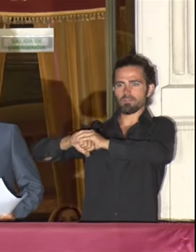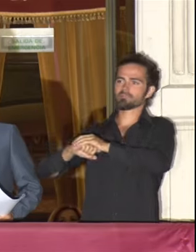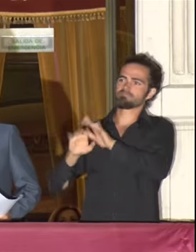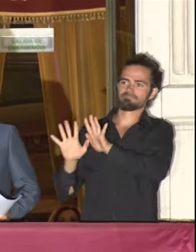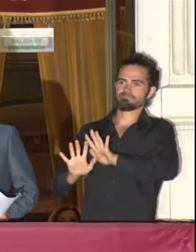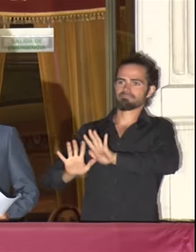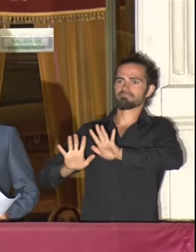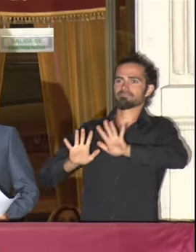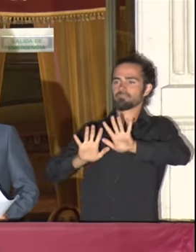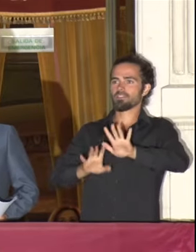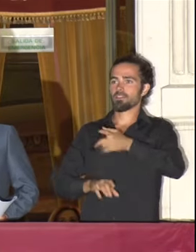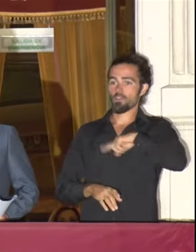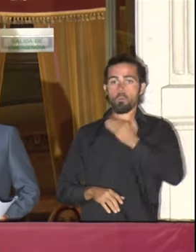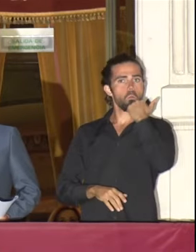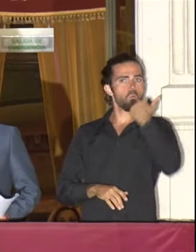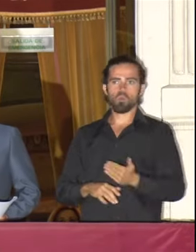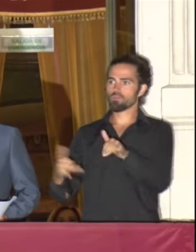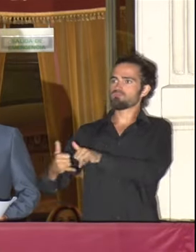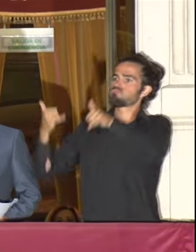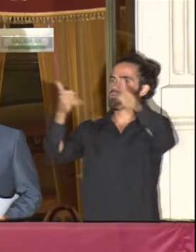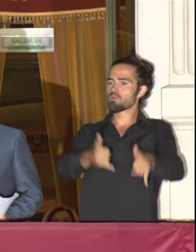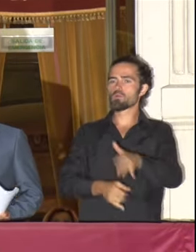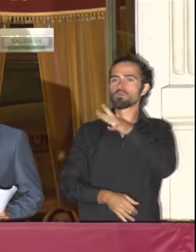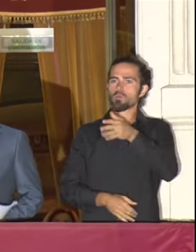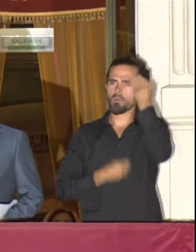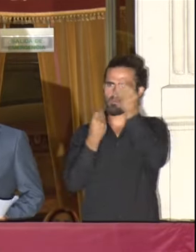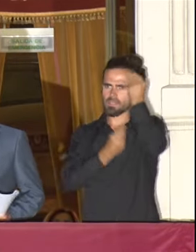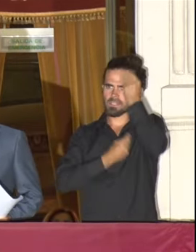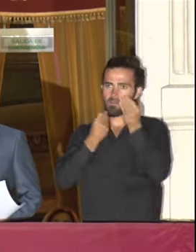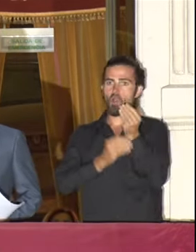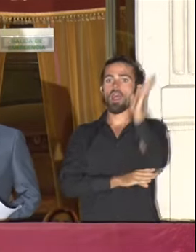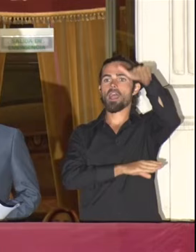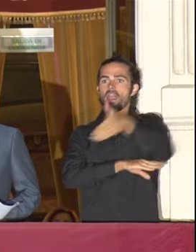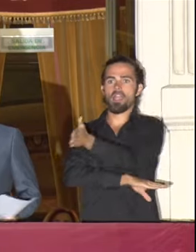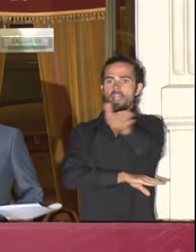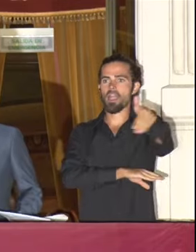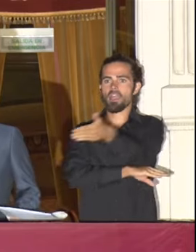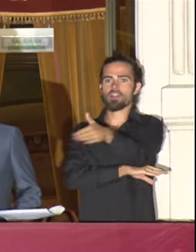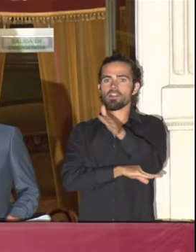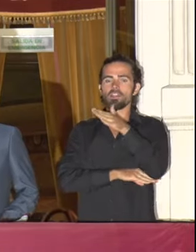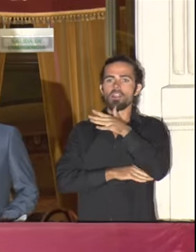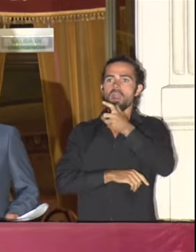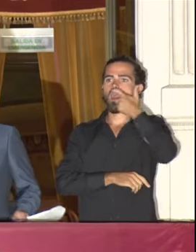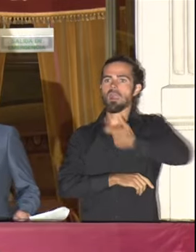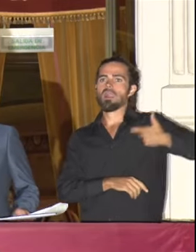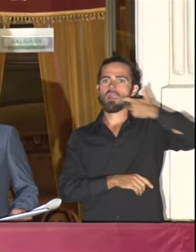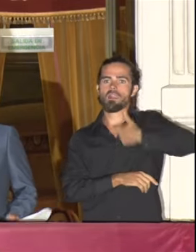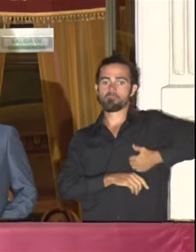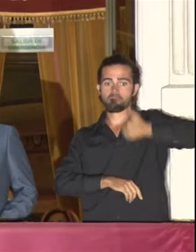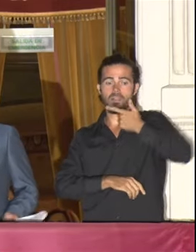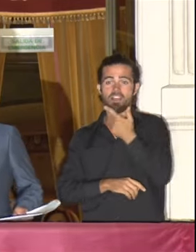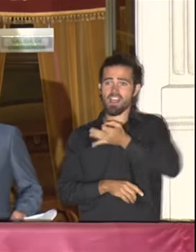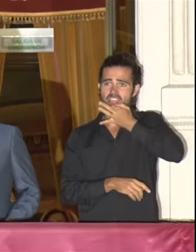y íbamos pronto porque pensábamos que las atracciones duraban más. A media tarde nos habíamos gastado el